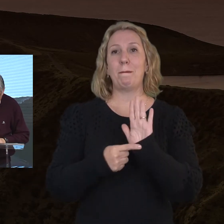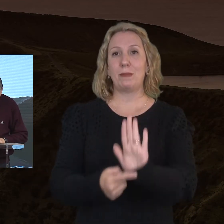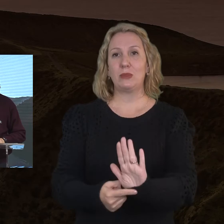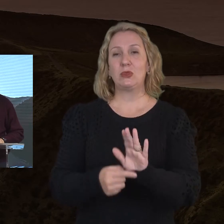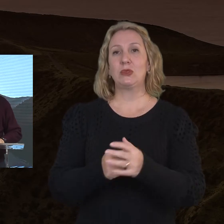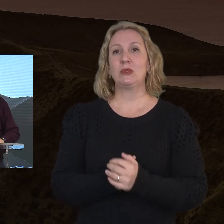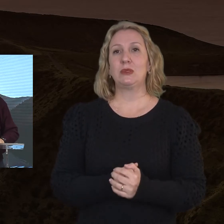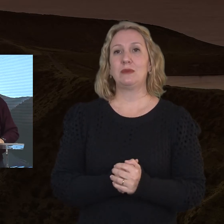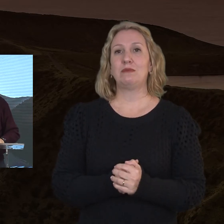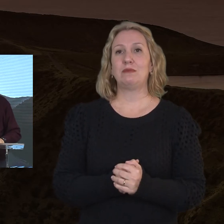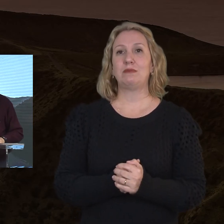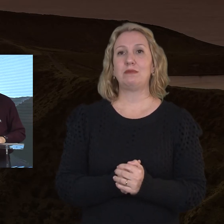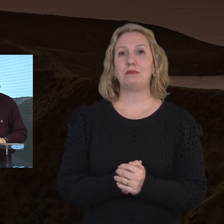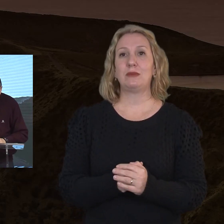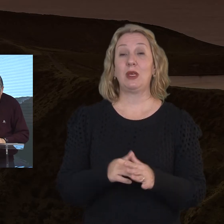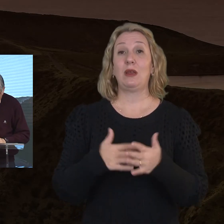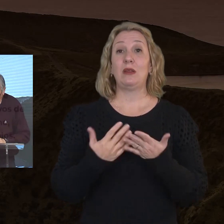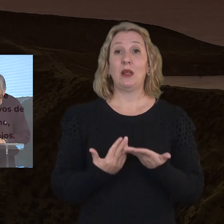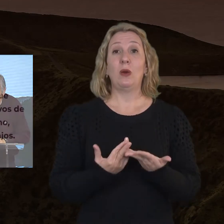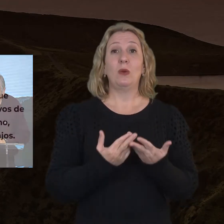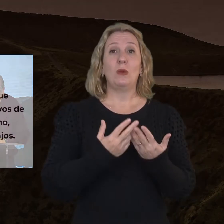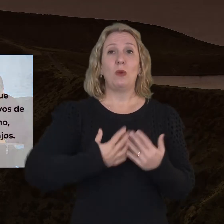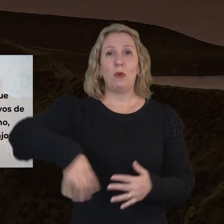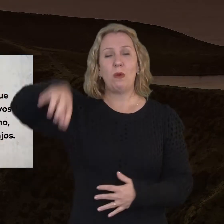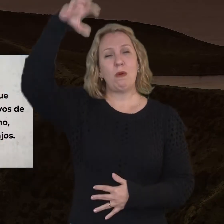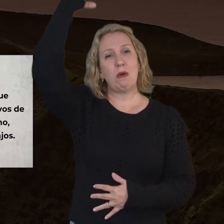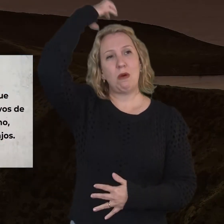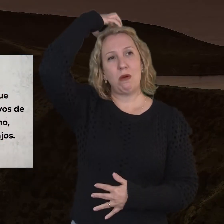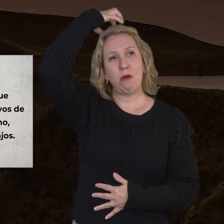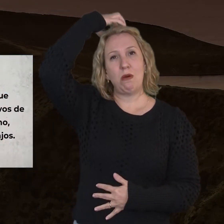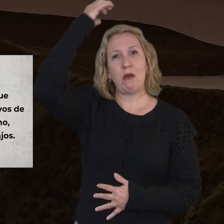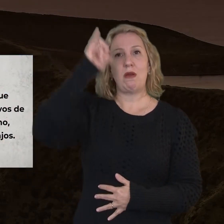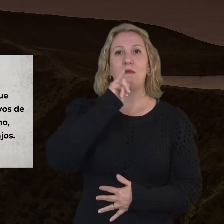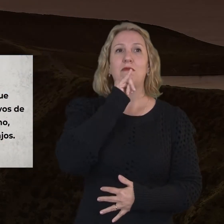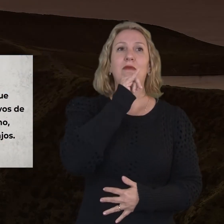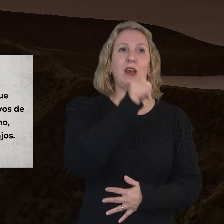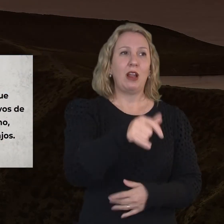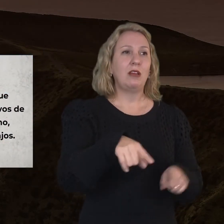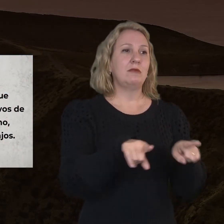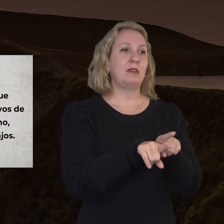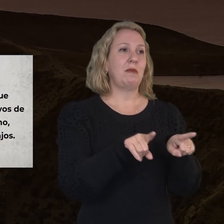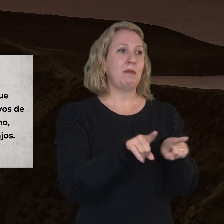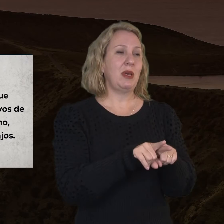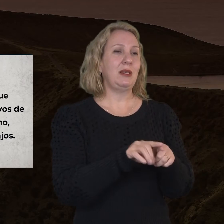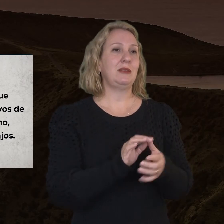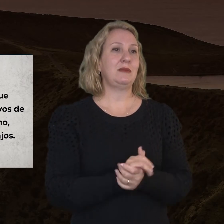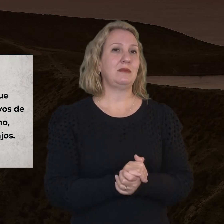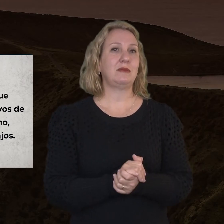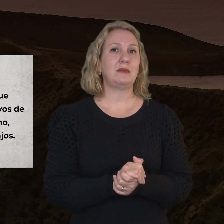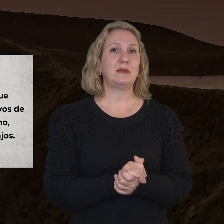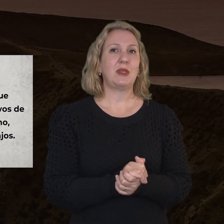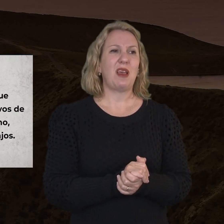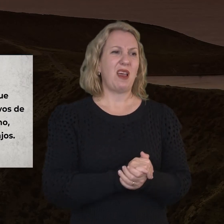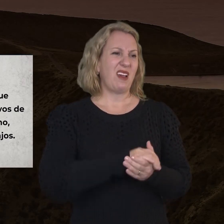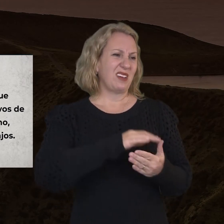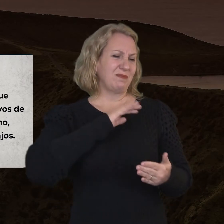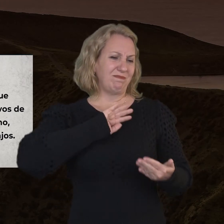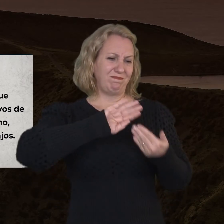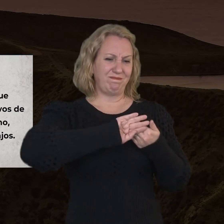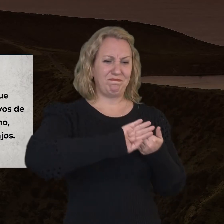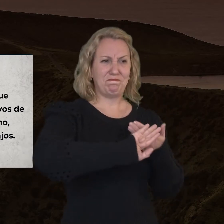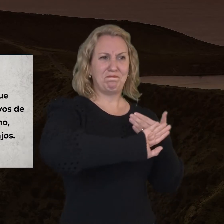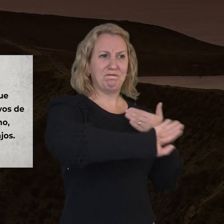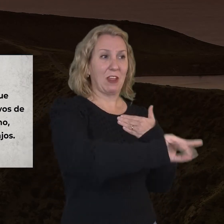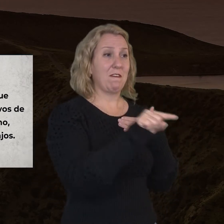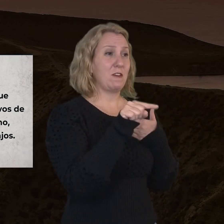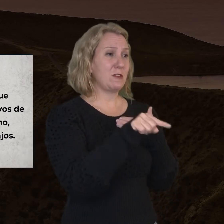bom então o rei dirá também aos que estiverem à sua esquerda apartai-vos de mim malditos para o fogo eterno o lago